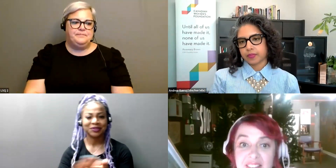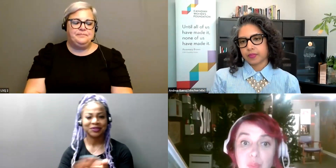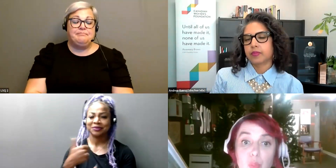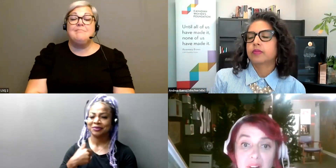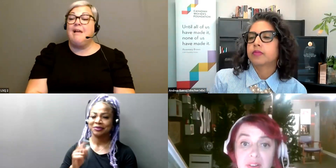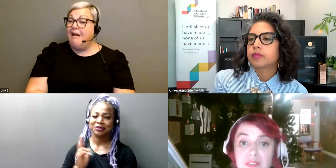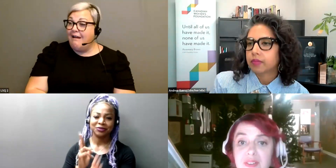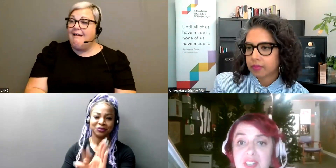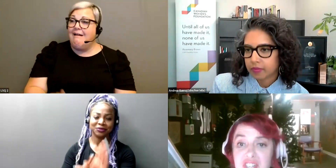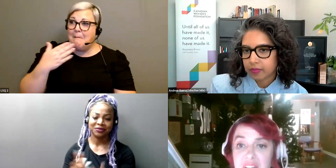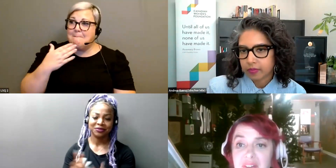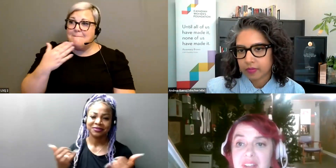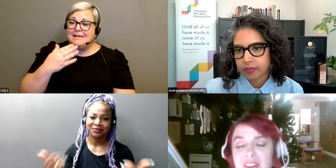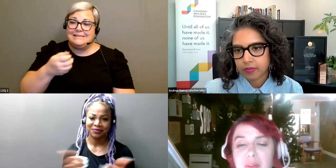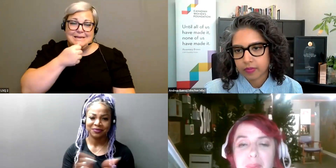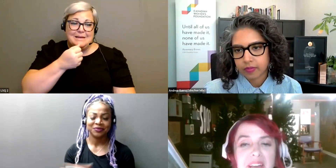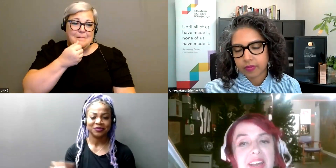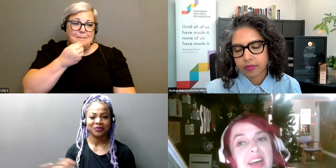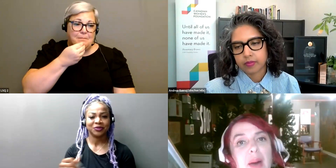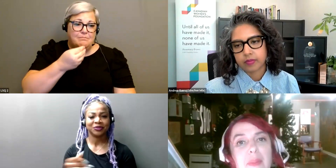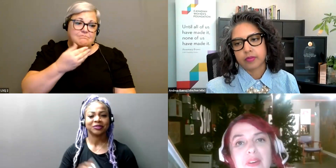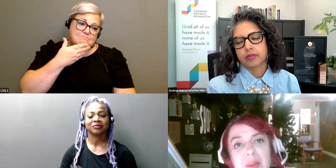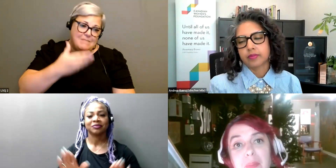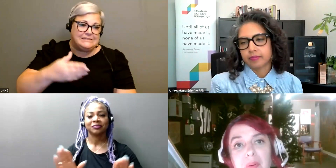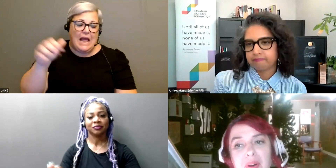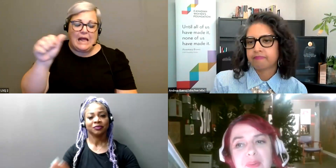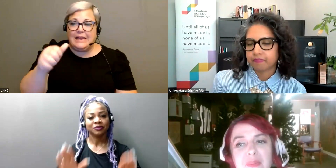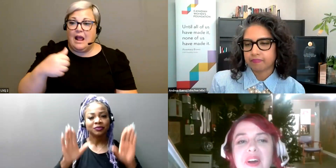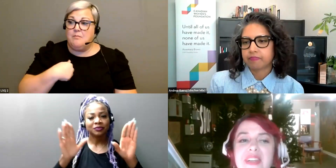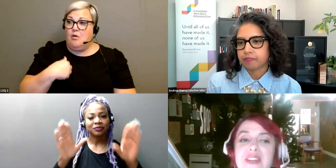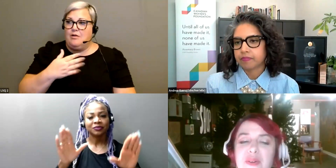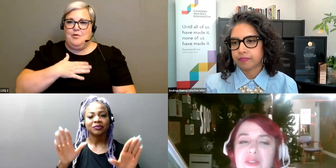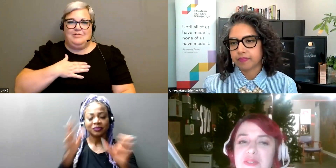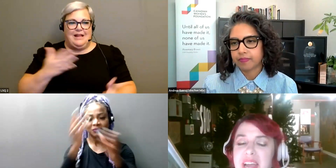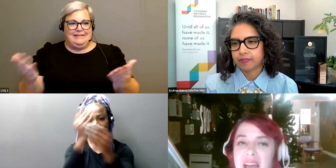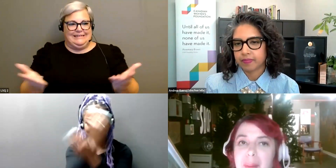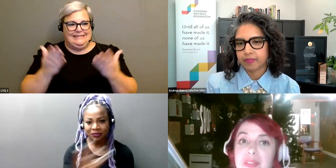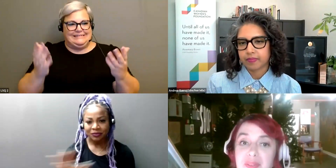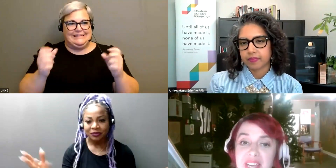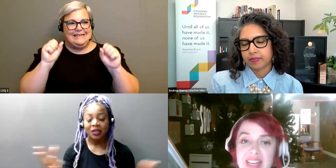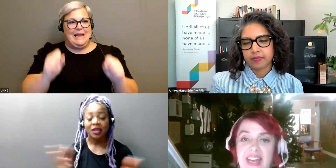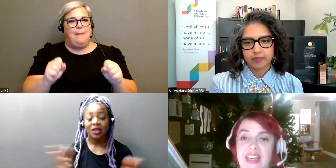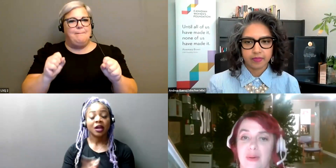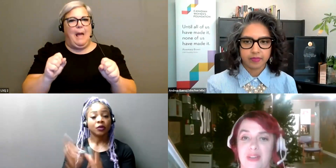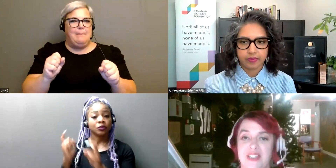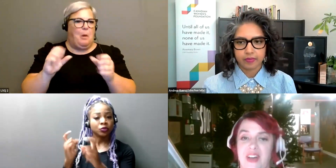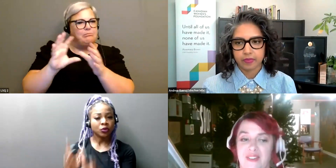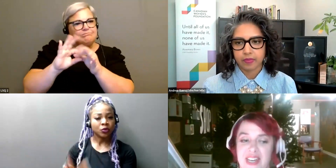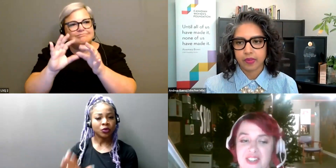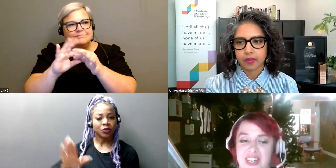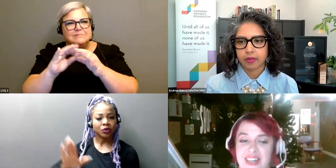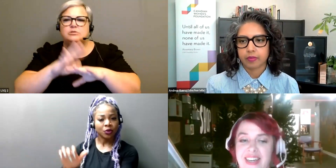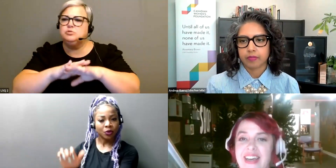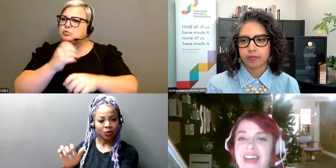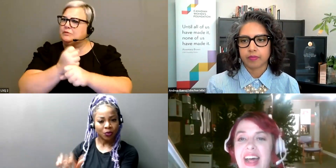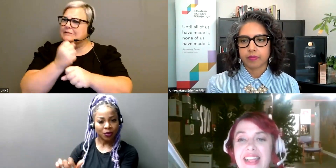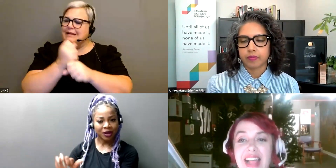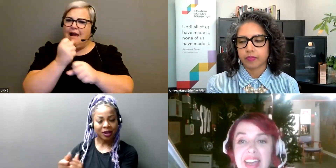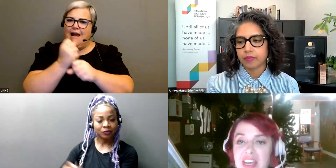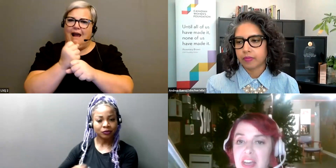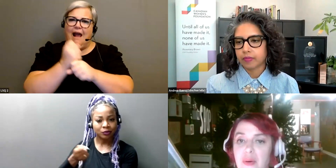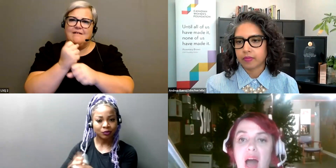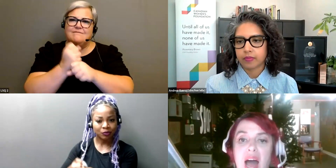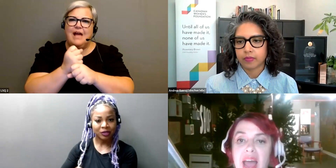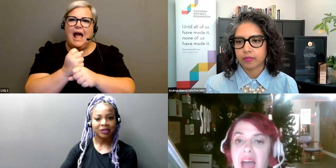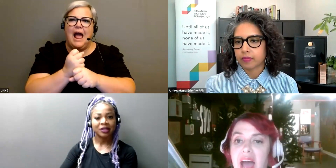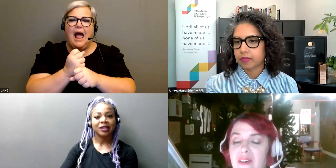Merci beaucoup, Andrea. C'est formidable d'être ici aujourd'hui et de pouvoir partager un peu sur le travail important que